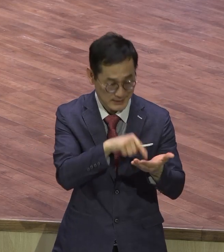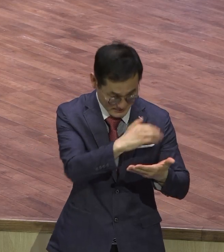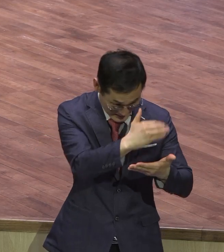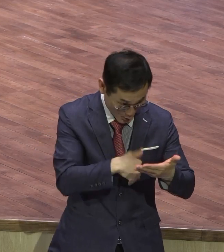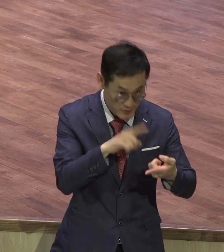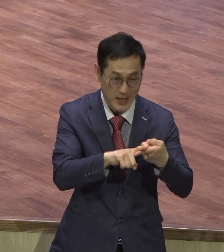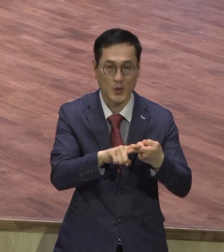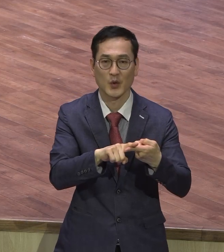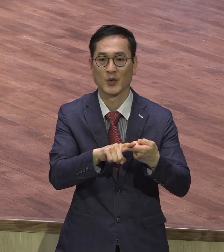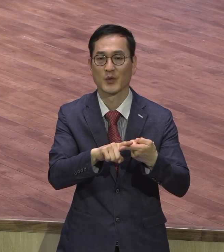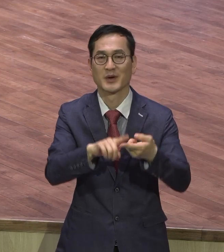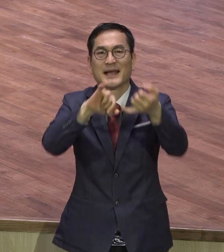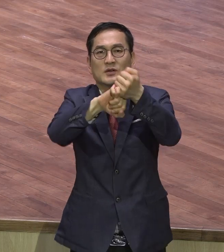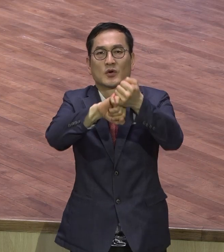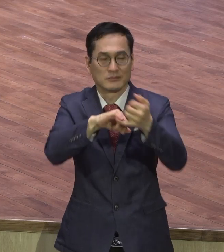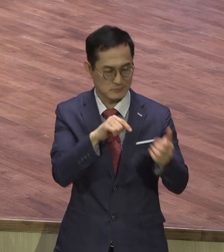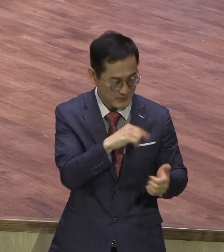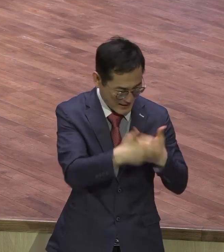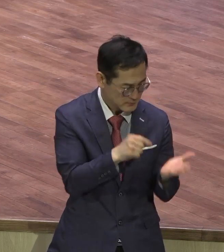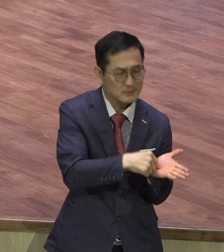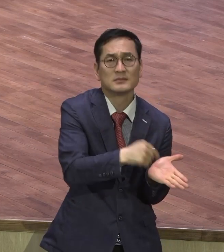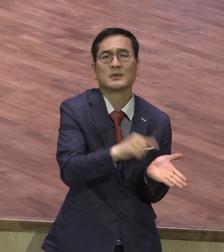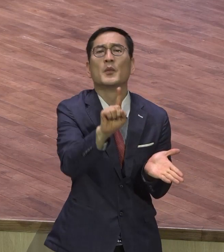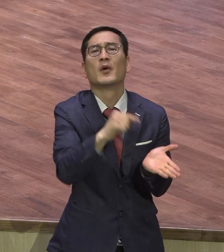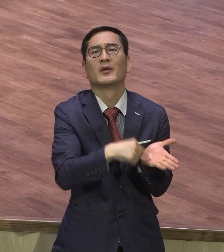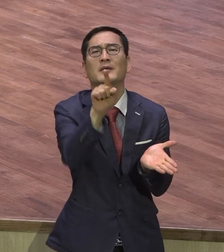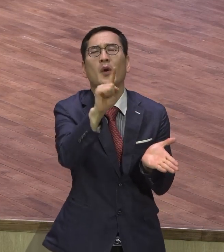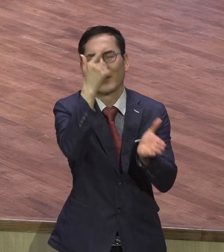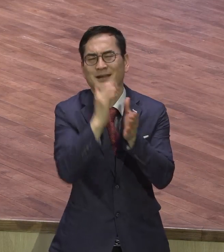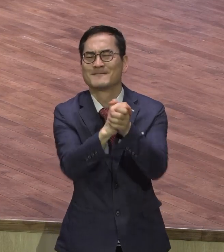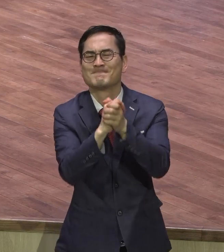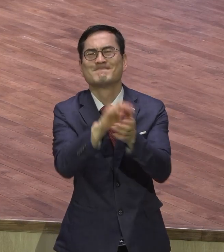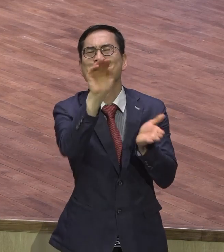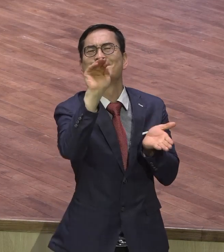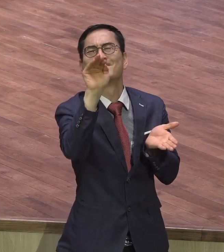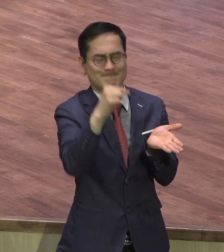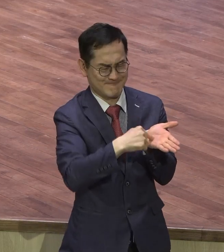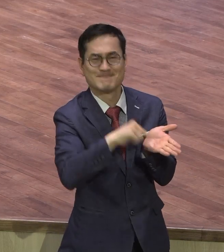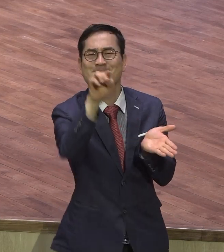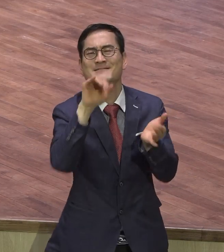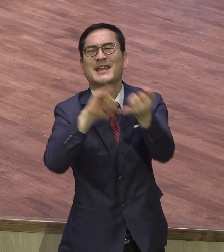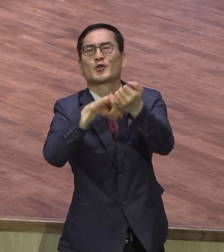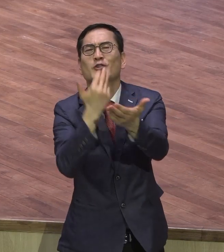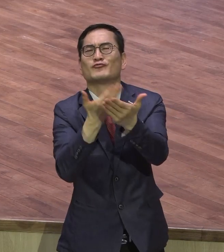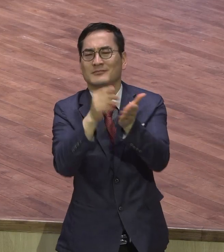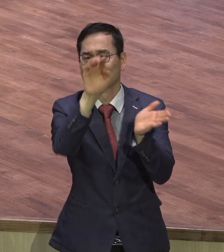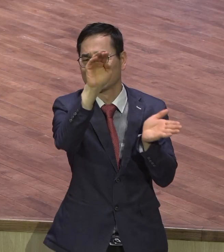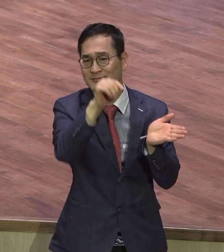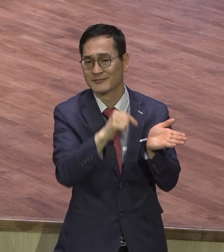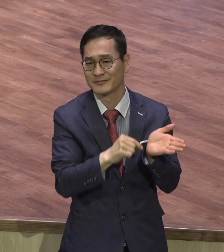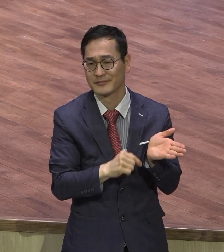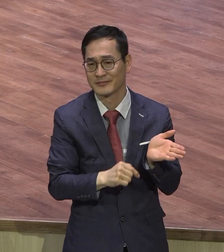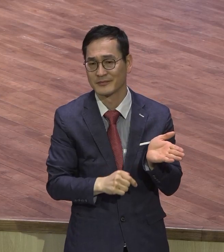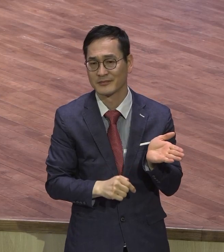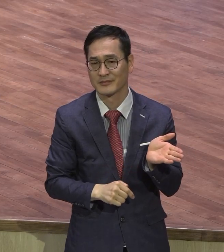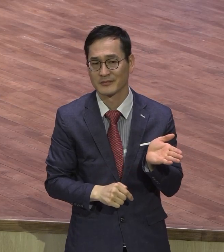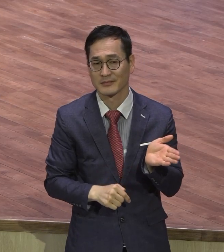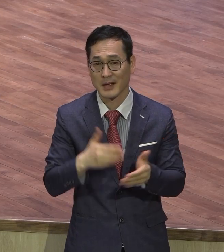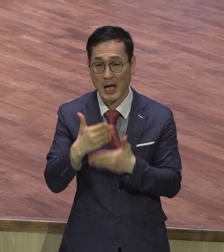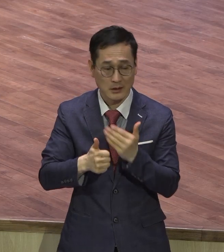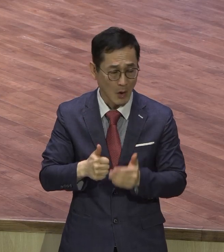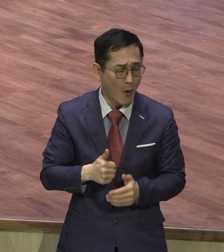딱 그대로 지키고 하나님 앞에 약속해놓고 하나님 약속을 그냥 그렇게 그냥 헌신작처럼